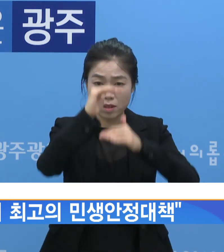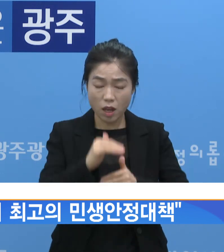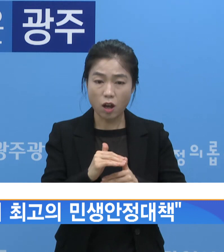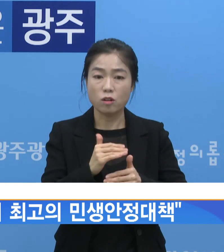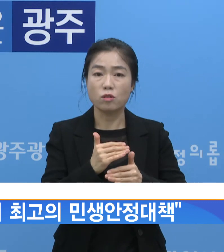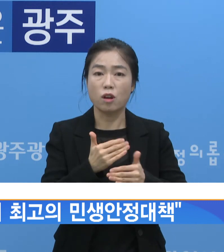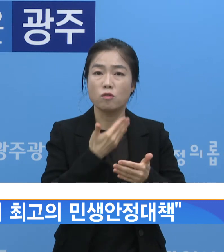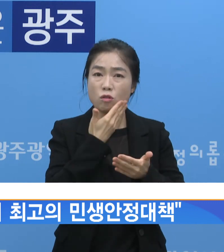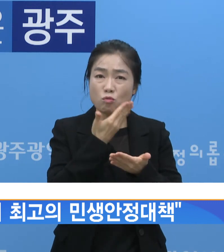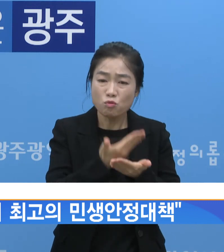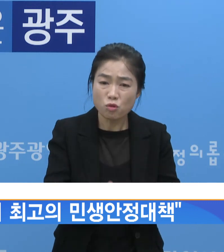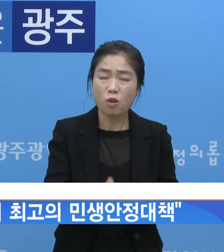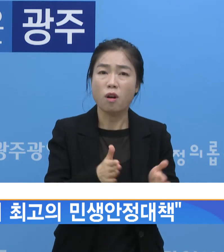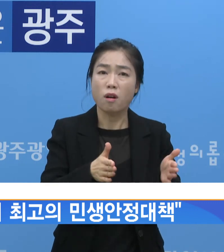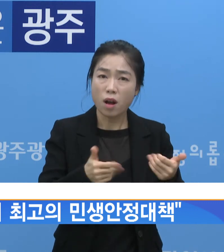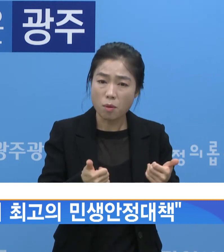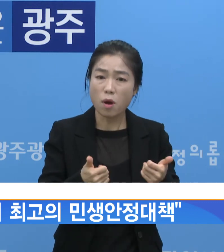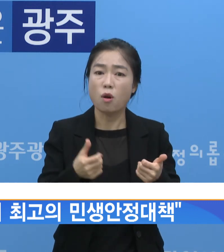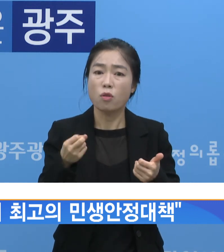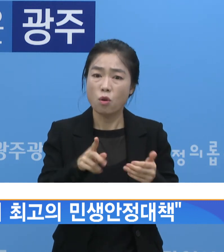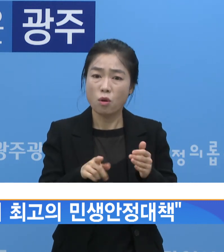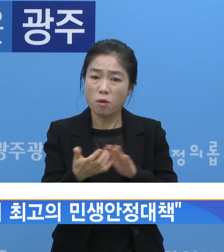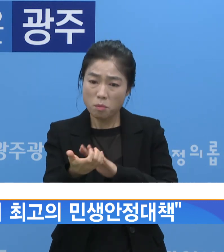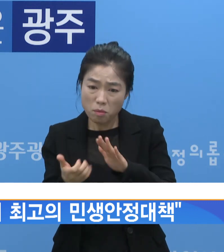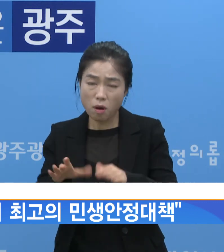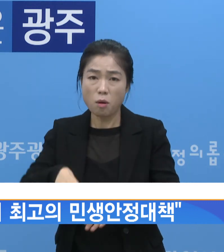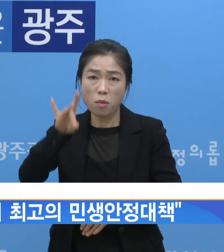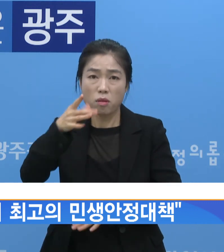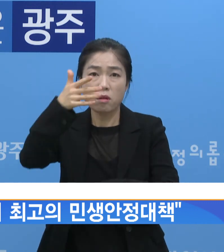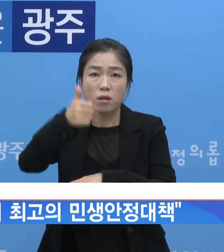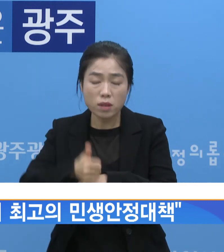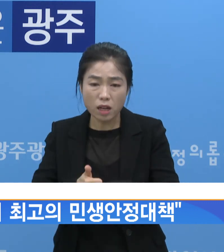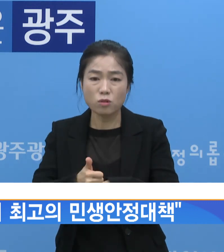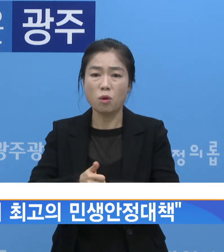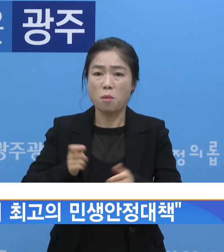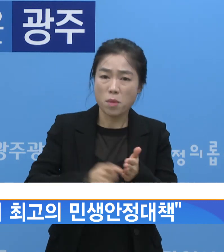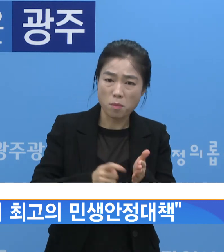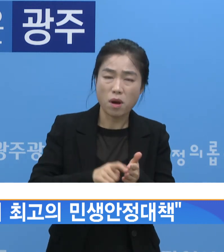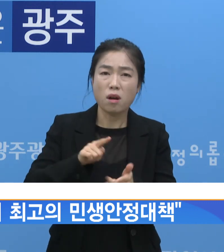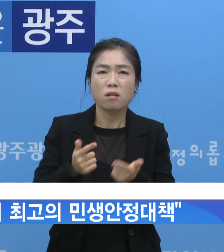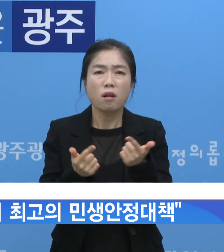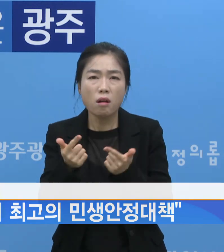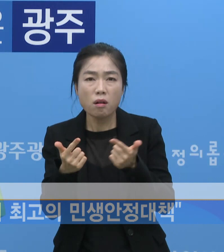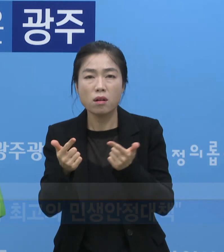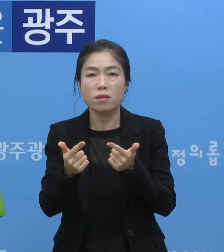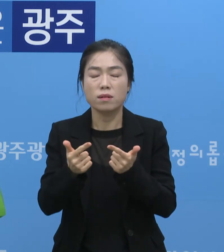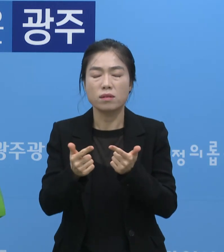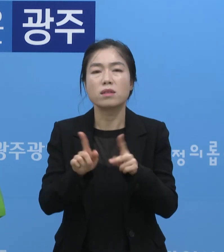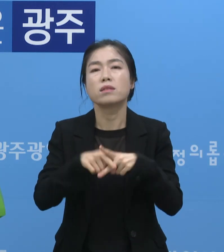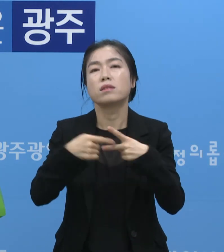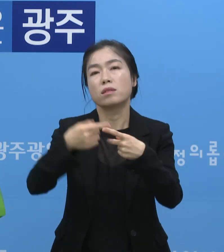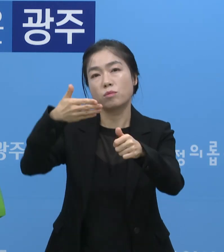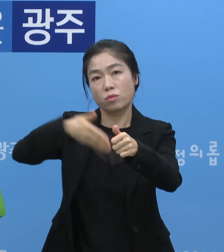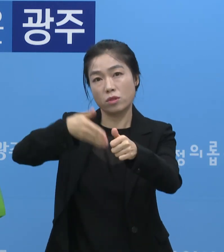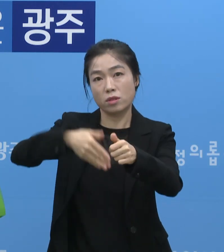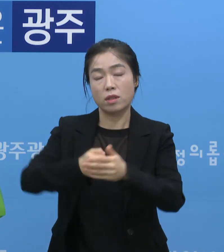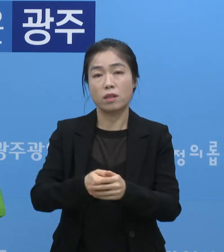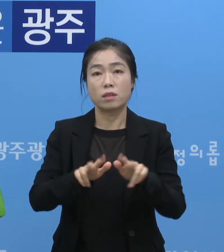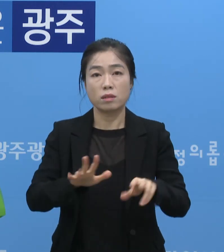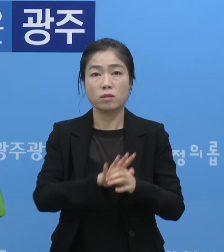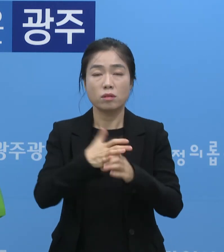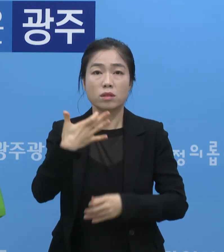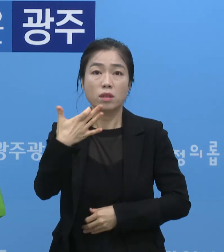경중, 선후, 완급을 따져 대응할 수밖에 없는 점을 이해해 주십시오.